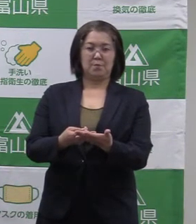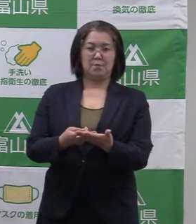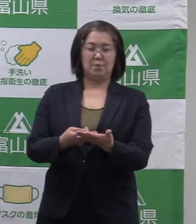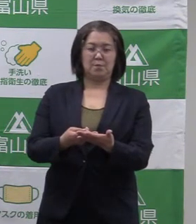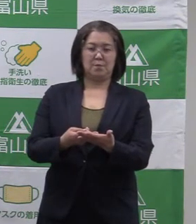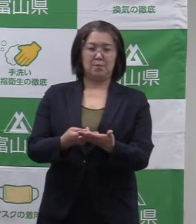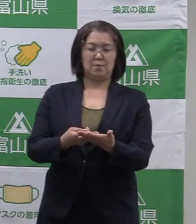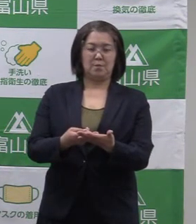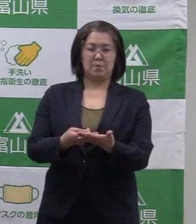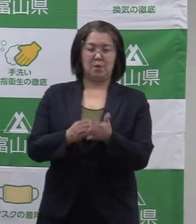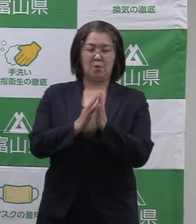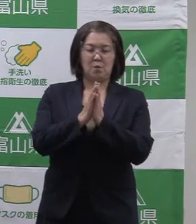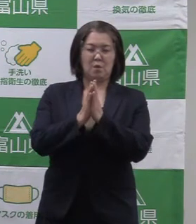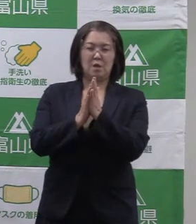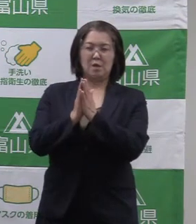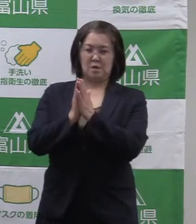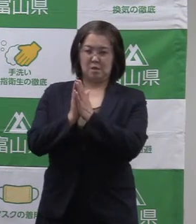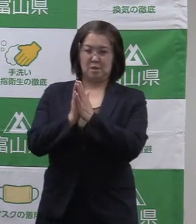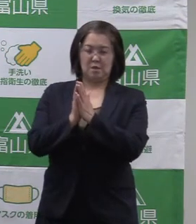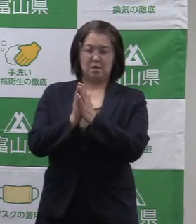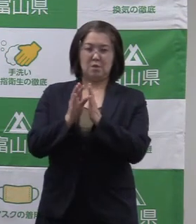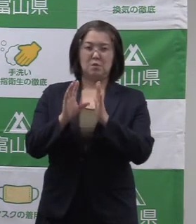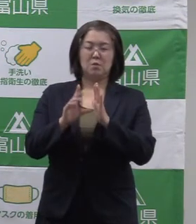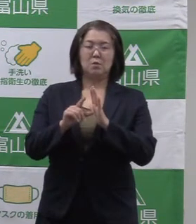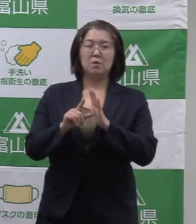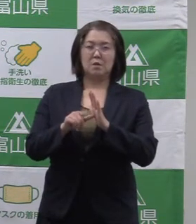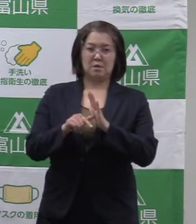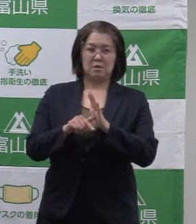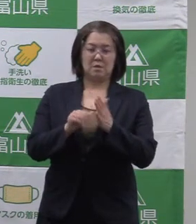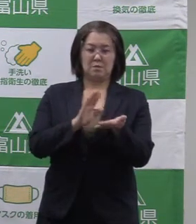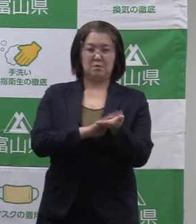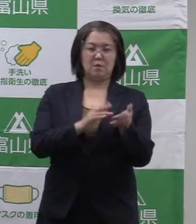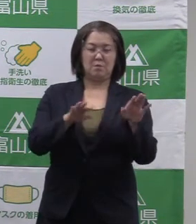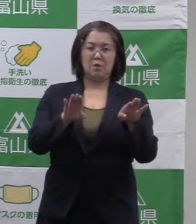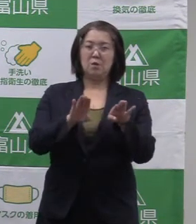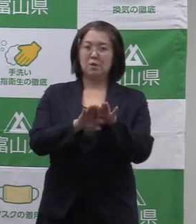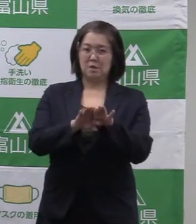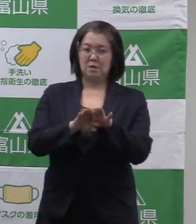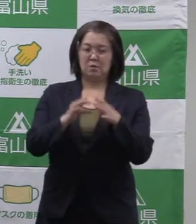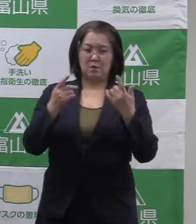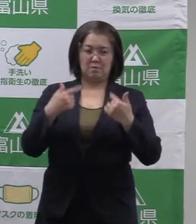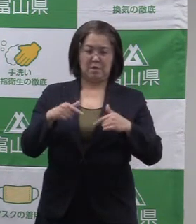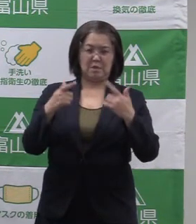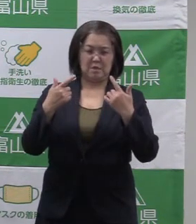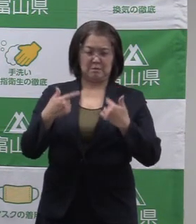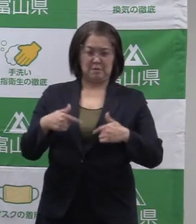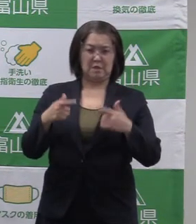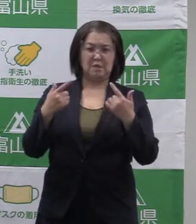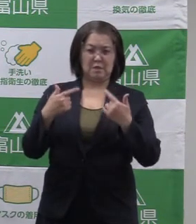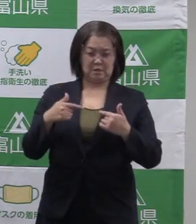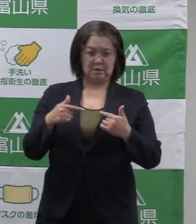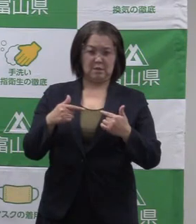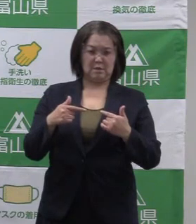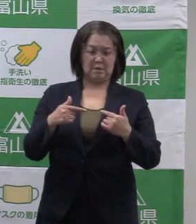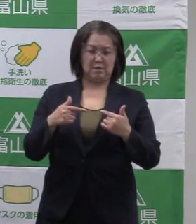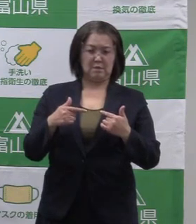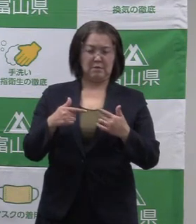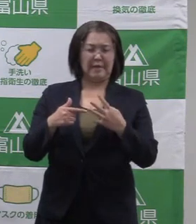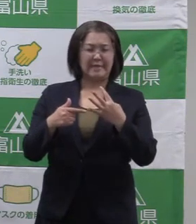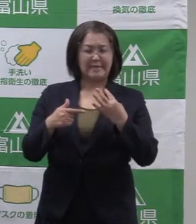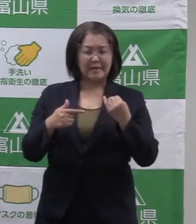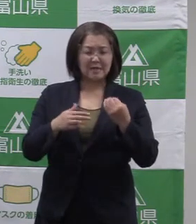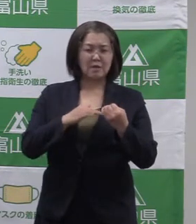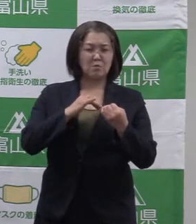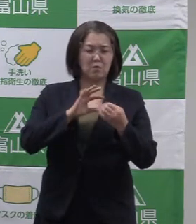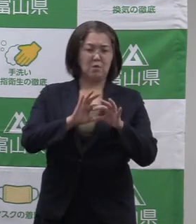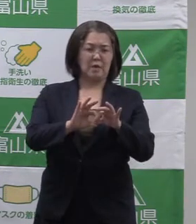け入れをお願いするために、各病院と本当に毎日、日に毎日何回もやり